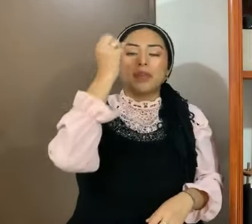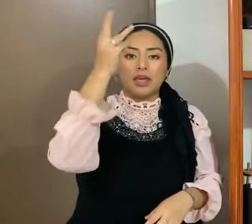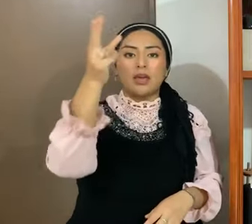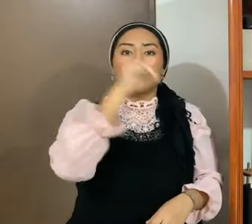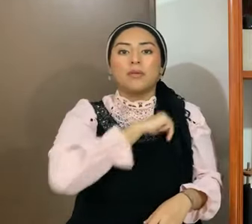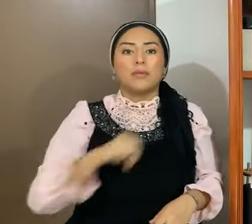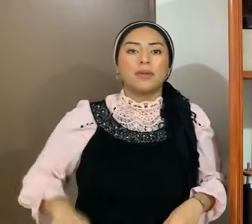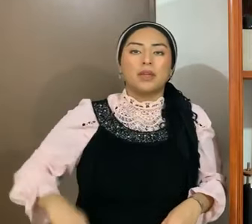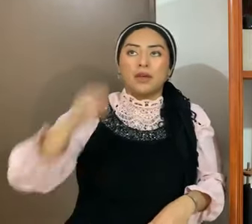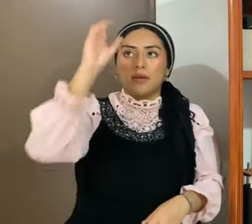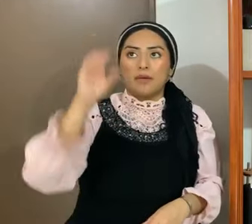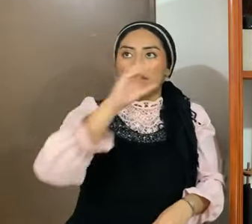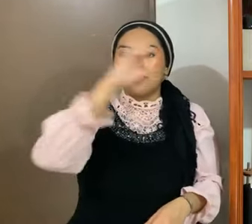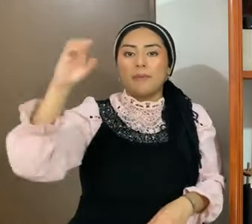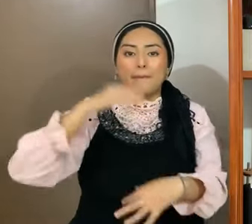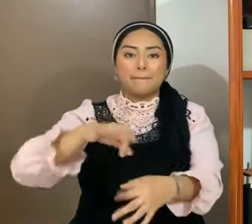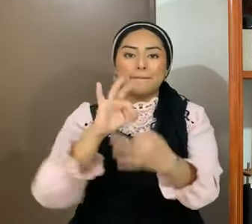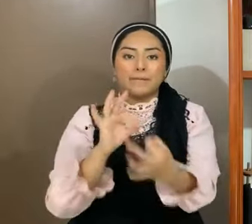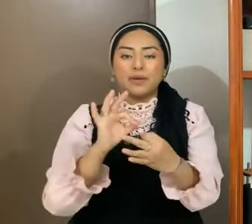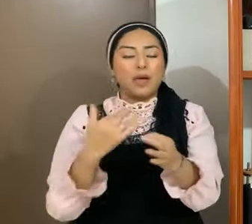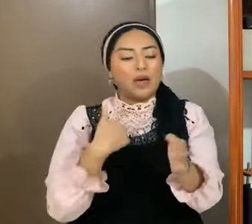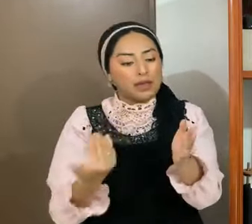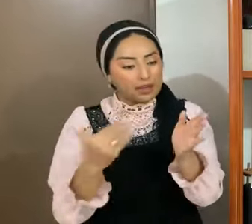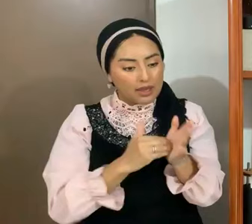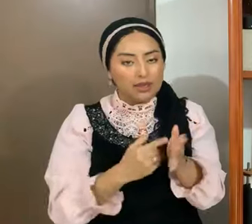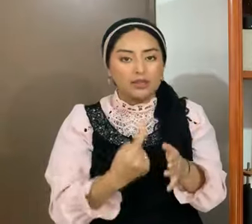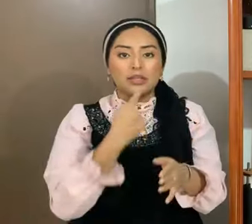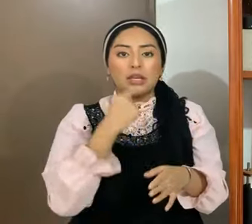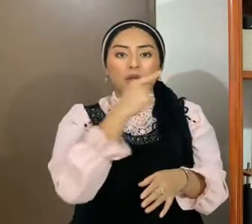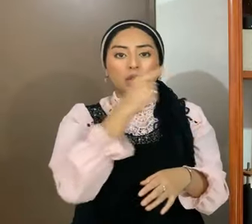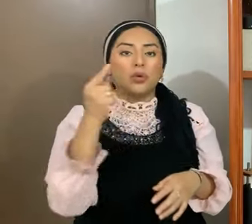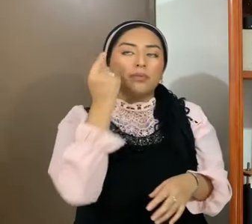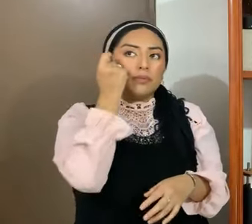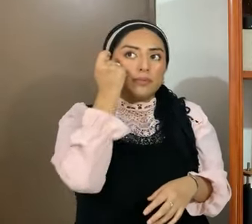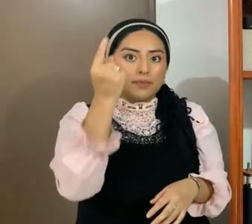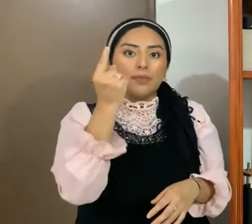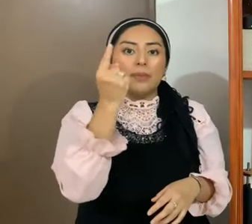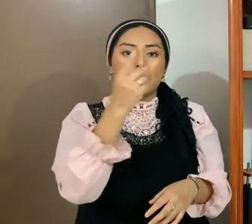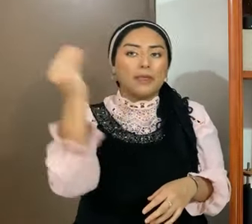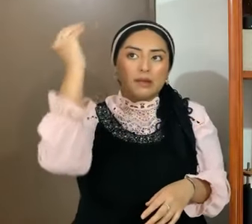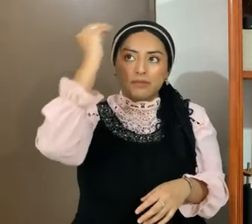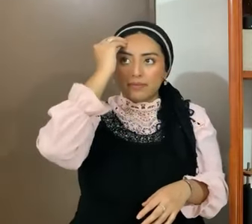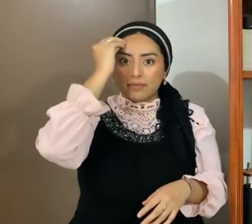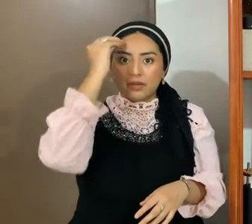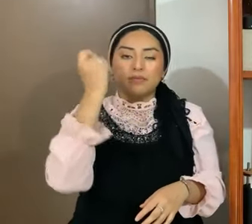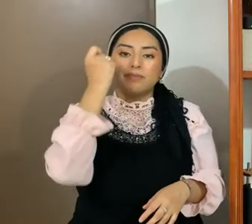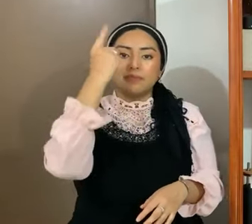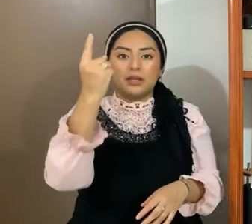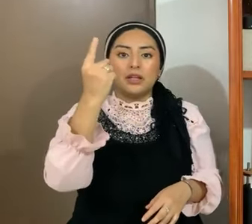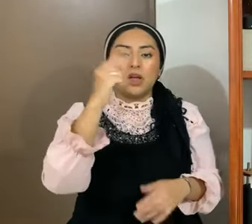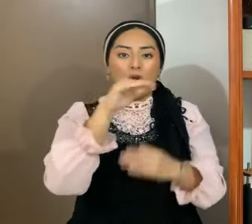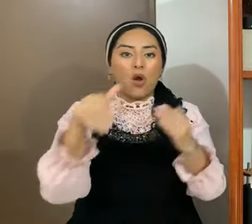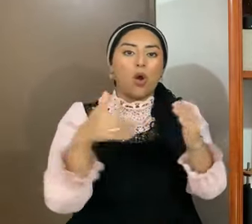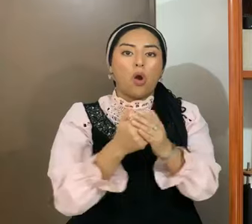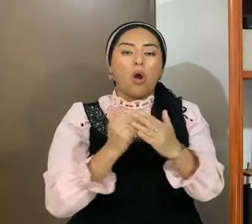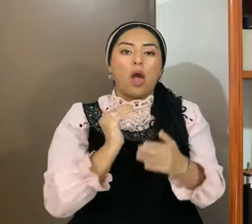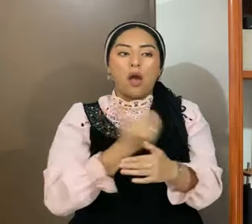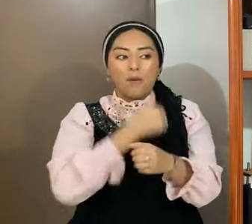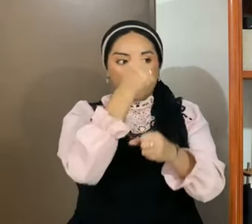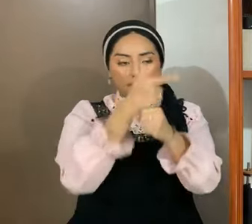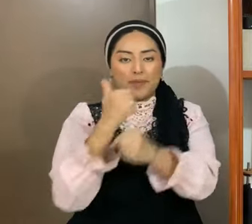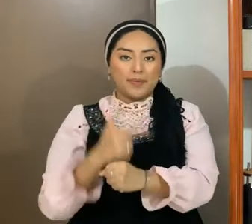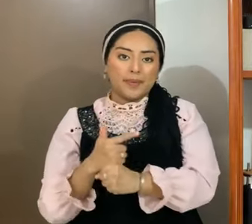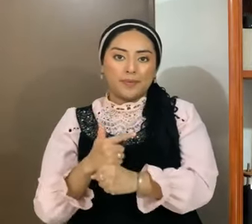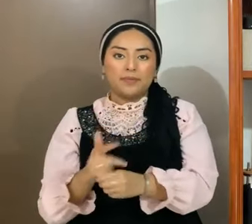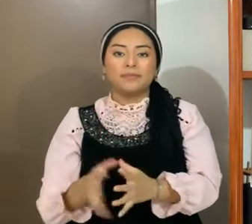Yahshua HaMashiach. Lo vuelvo a repetir para que así quede bien claro y bien entendido para todos nuestros hermanos y